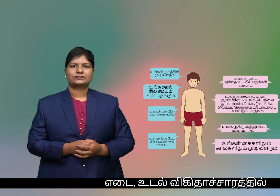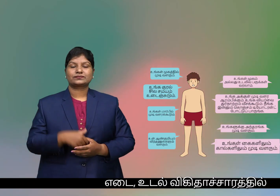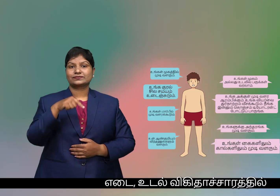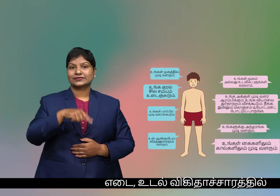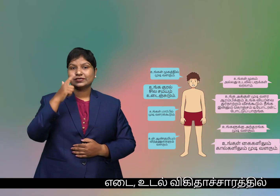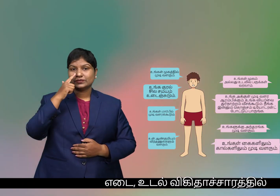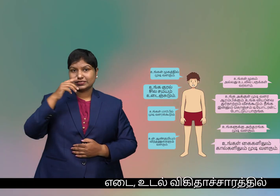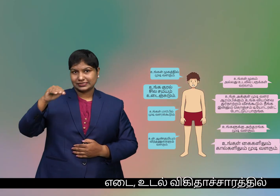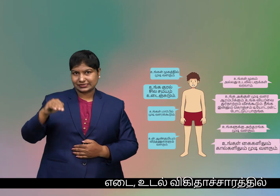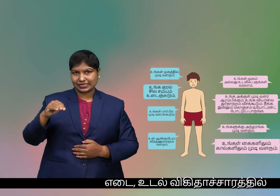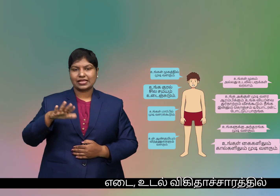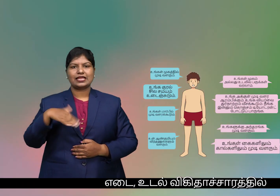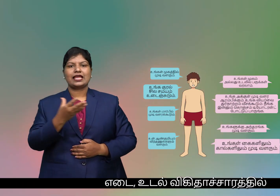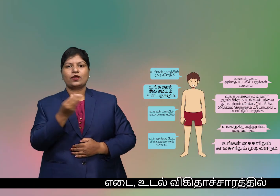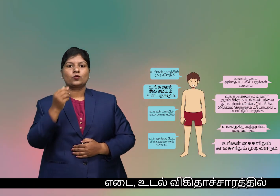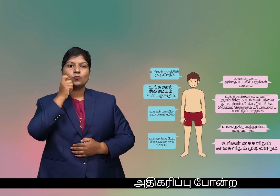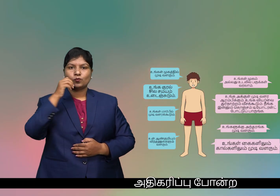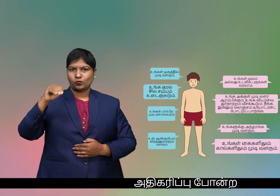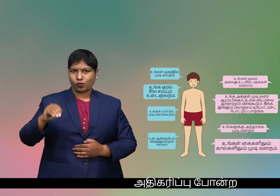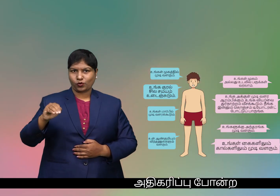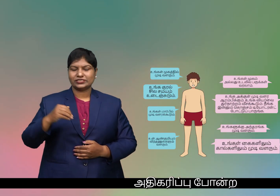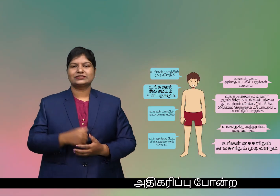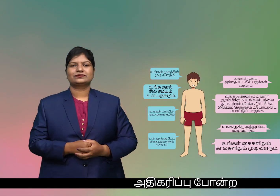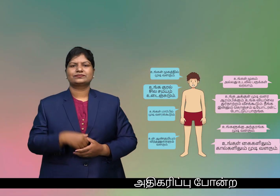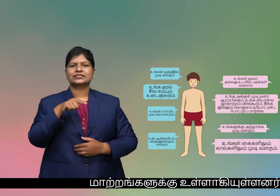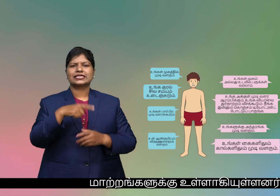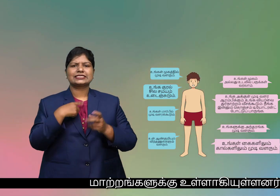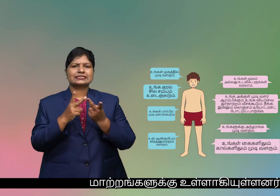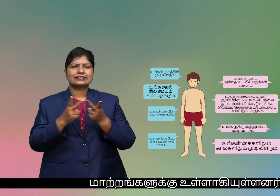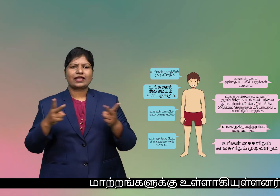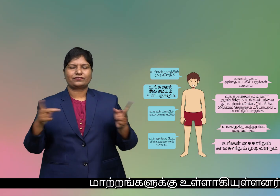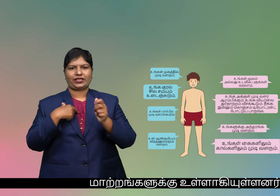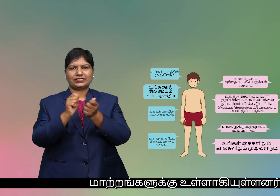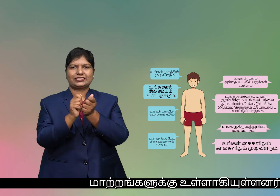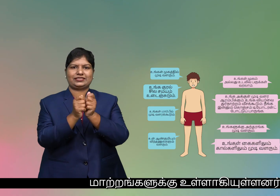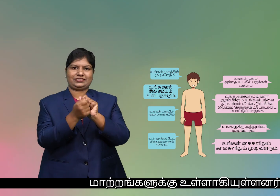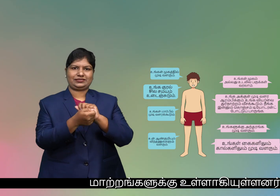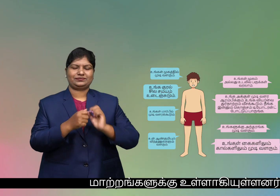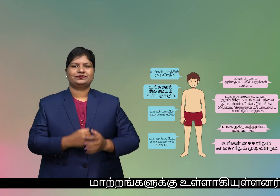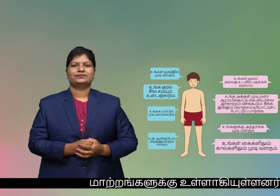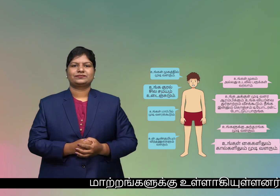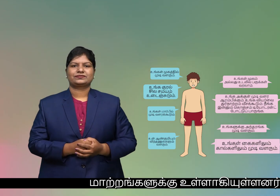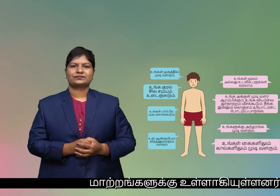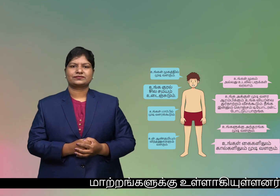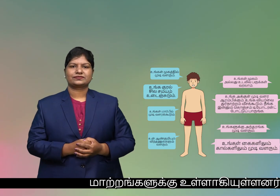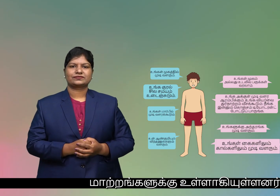எடை, உடல் விகிதாச்சாரத்தில் அதிகரிப்பு போன்ற மாற்றங்களுக்கு உள்ளாகியுள்ளார்.